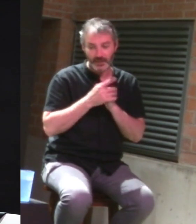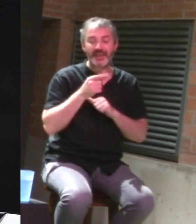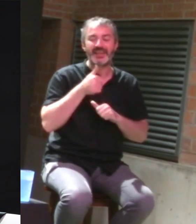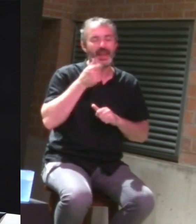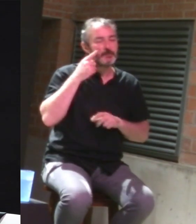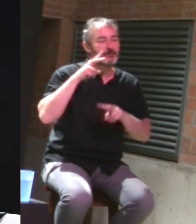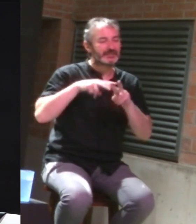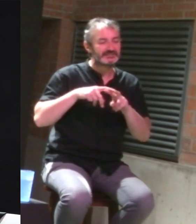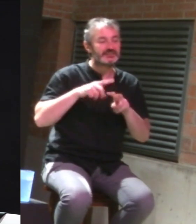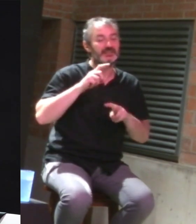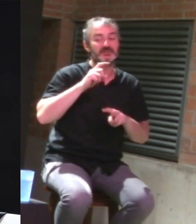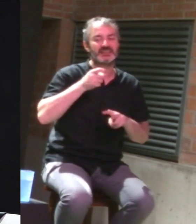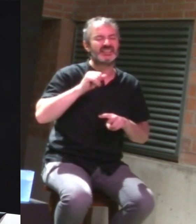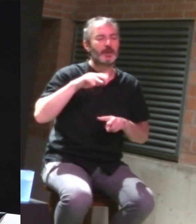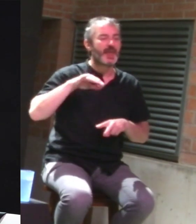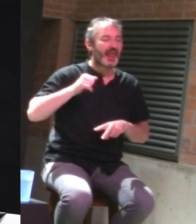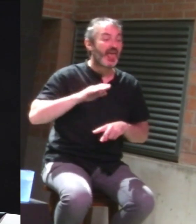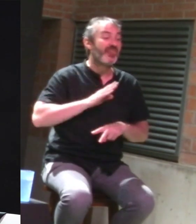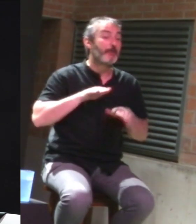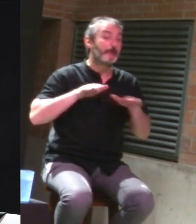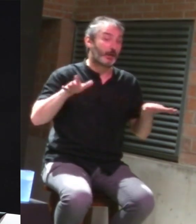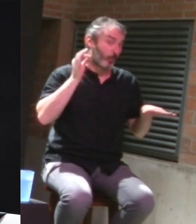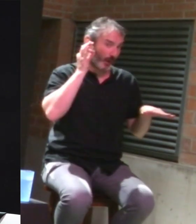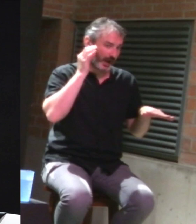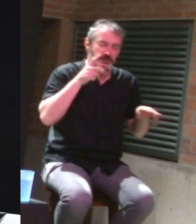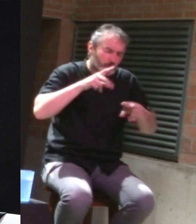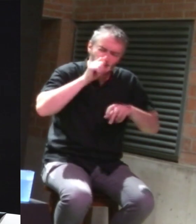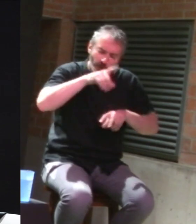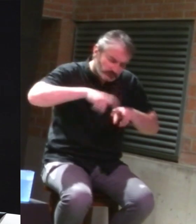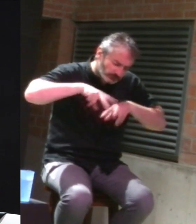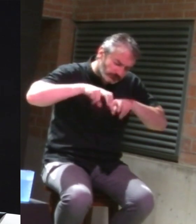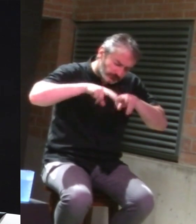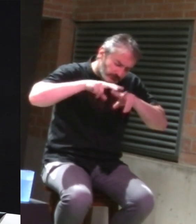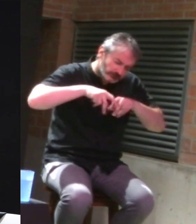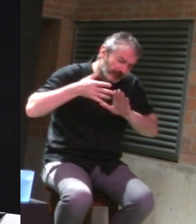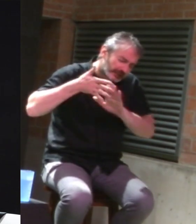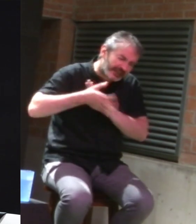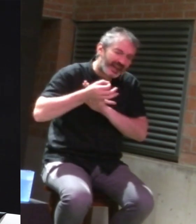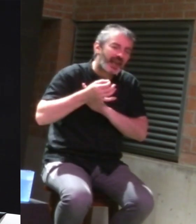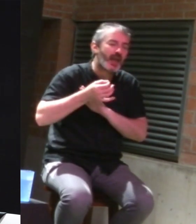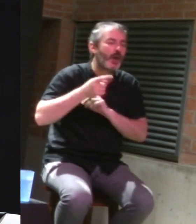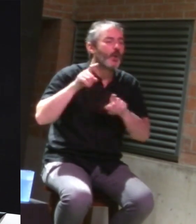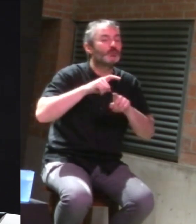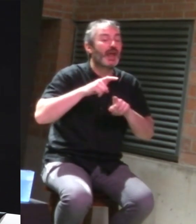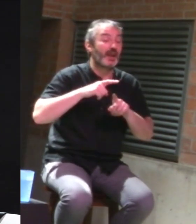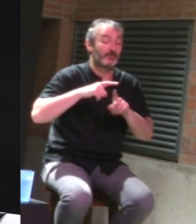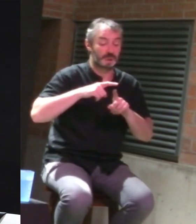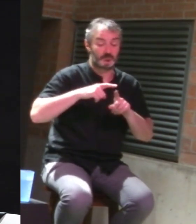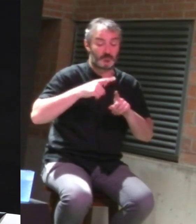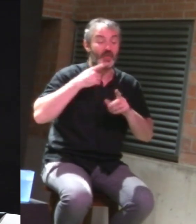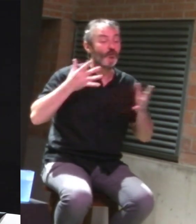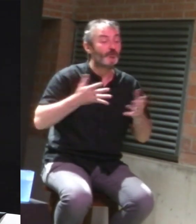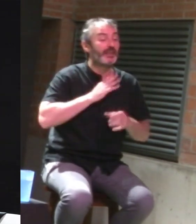ha investigat? L'arxivera del Prat, l'Hospital de Montgea, que s'ha dedicat durant molts anys a estudiar la classe dirigent catalana,